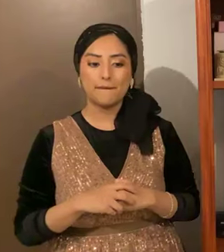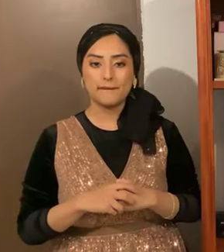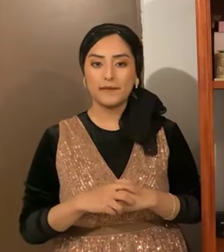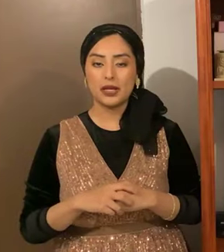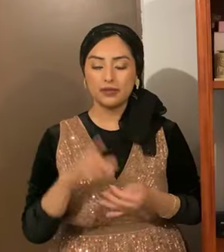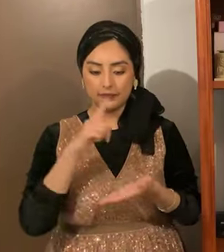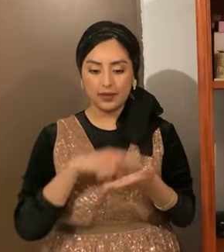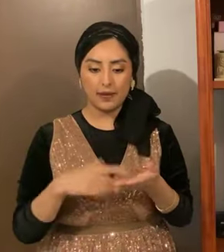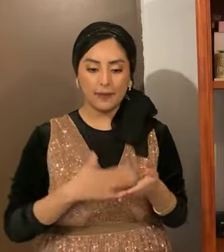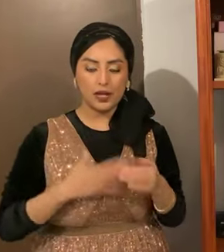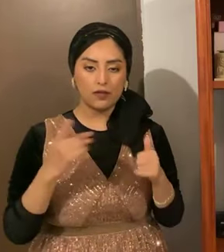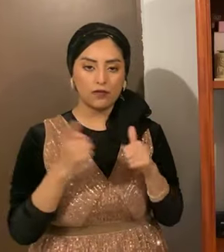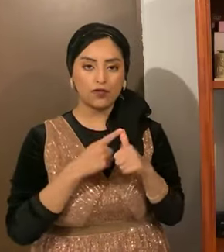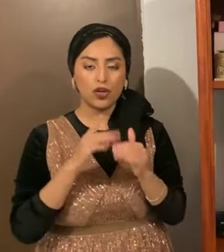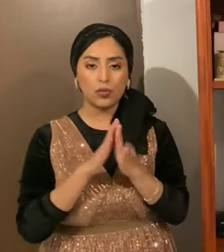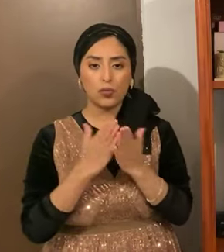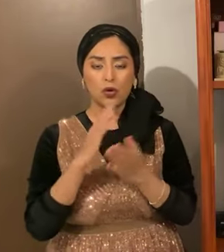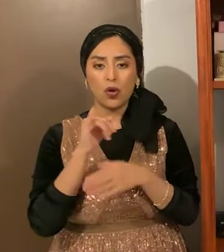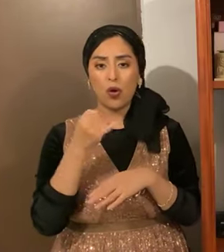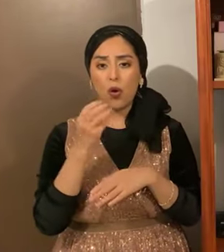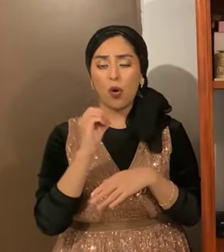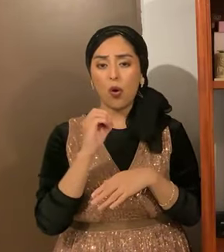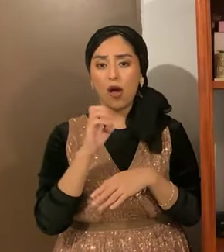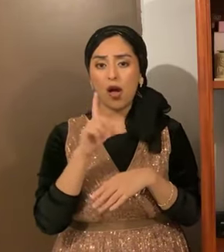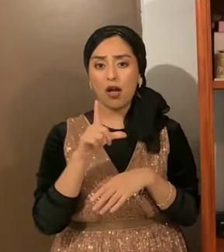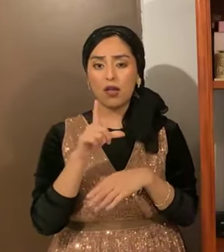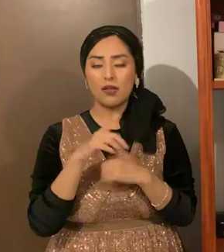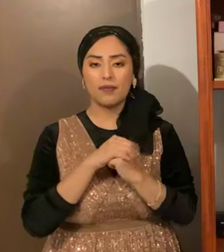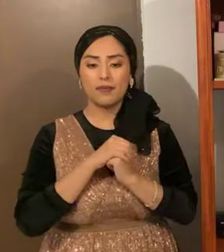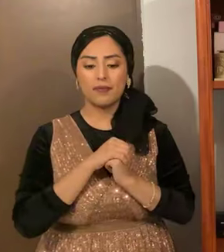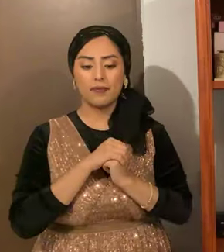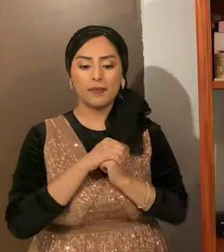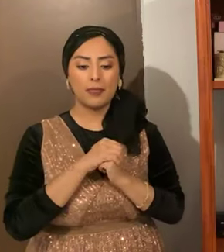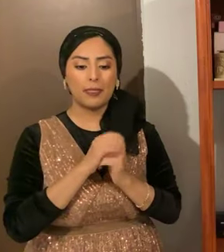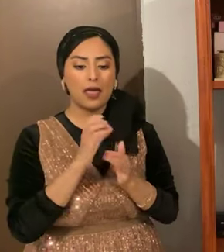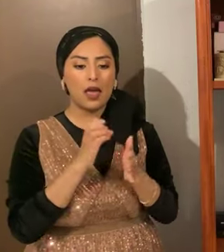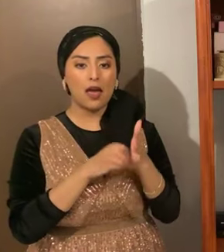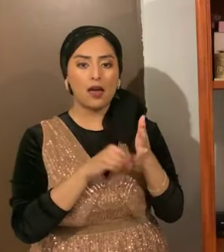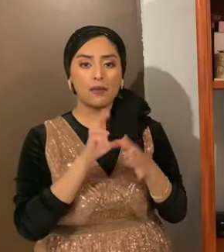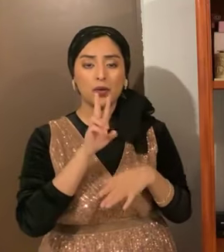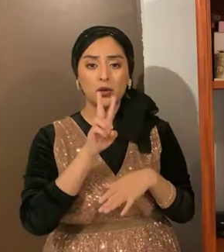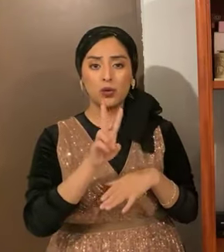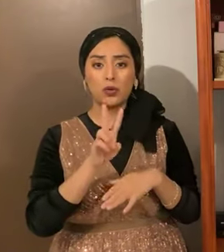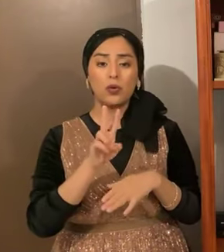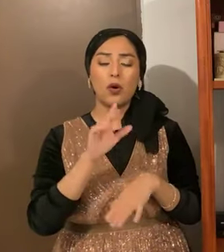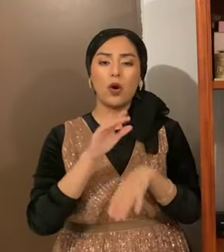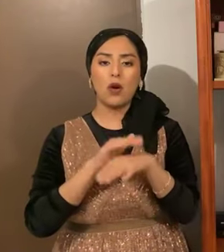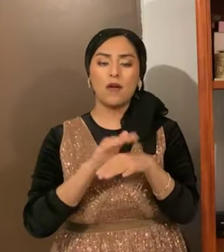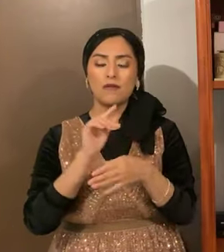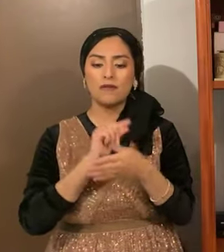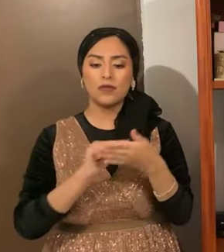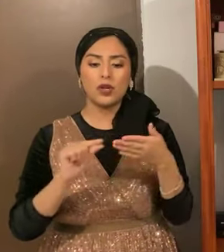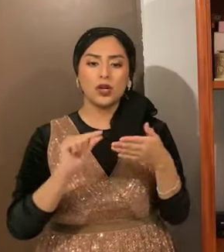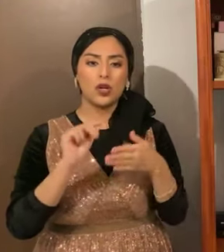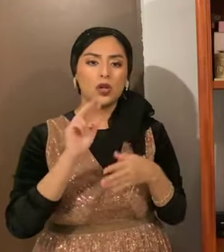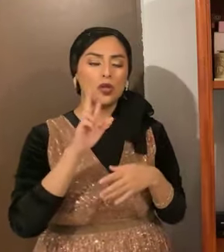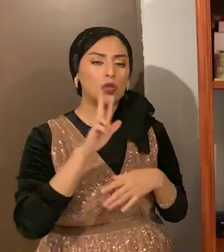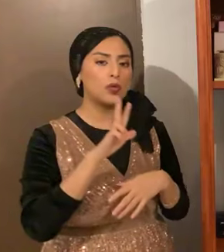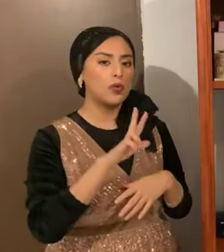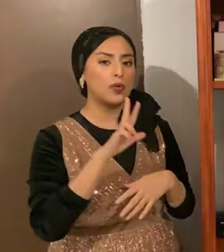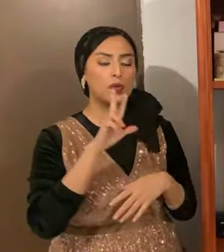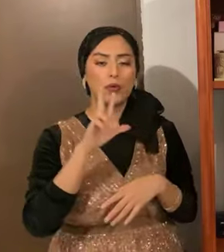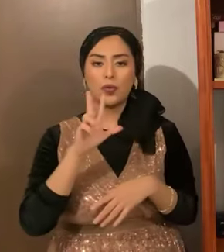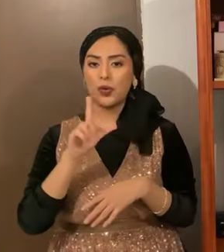Bueno, busquen el libro de Joel en el capítulo 2 y en el verso